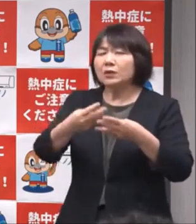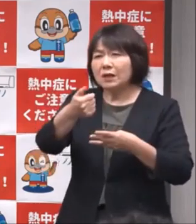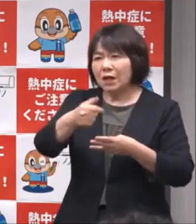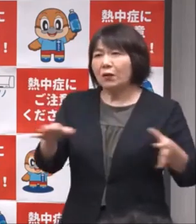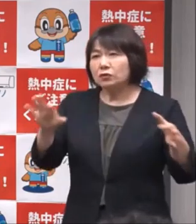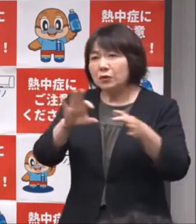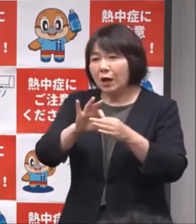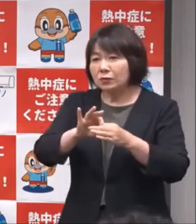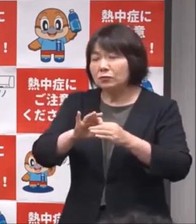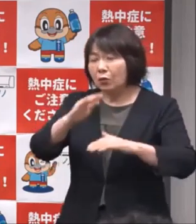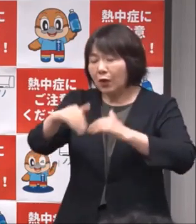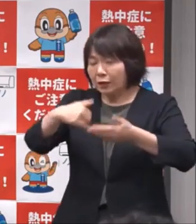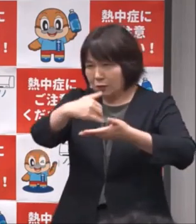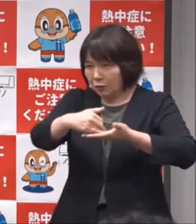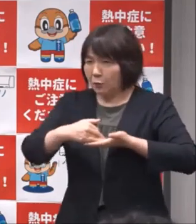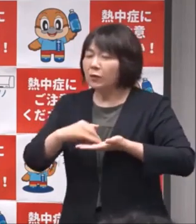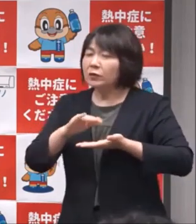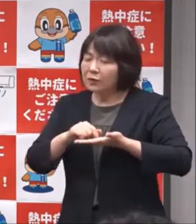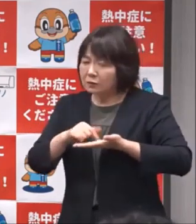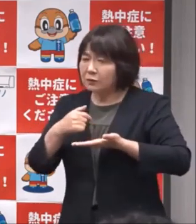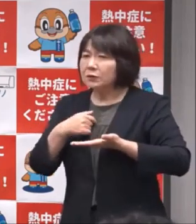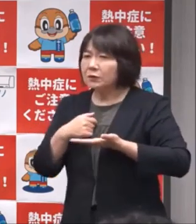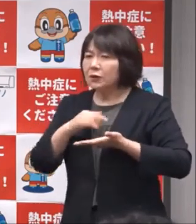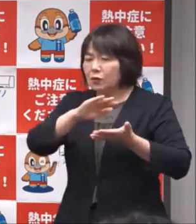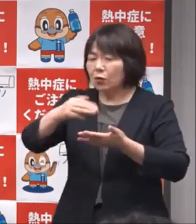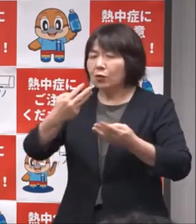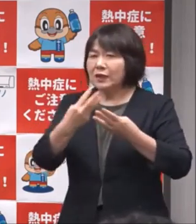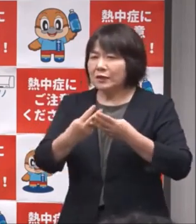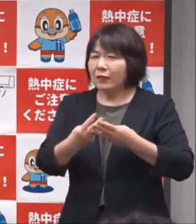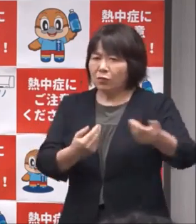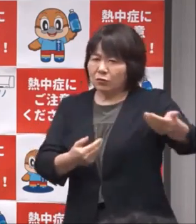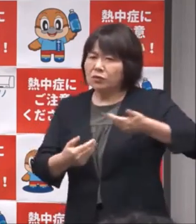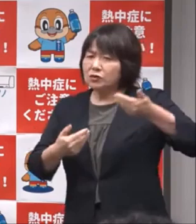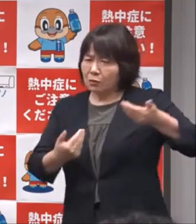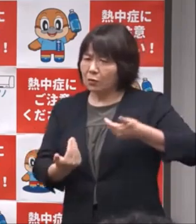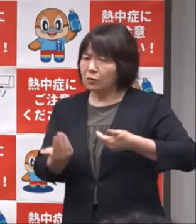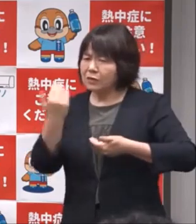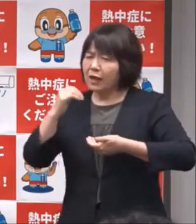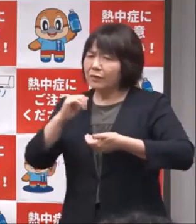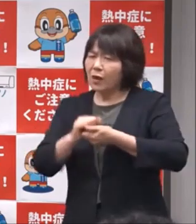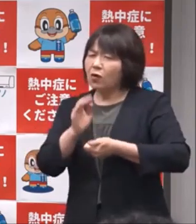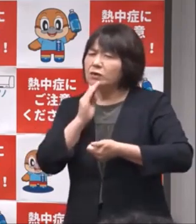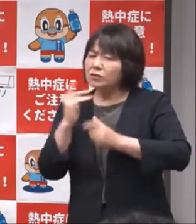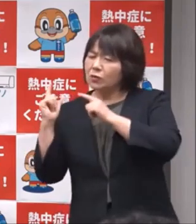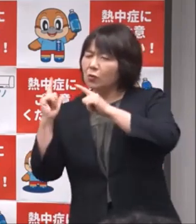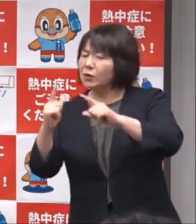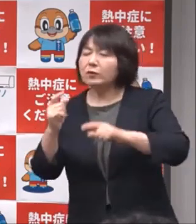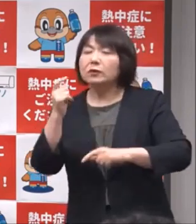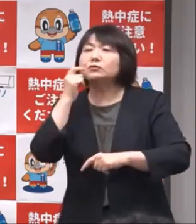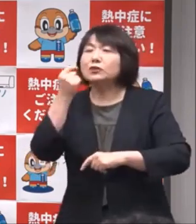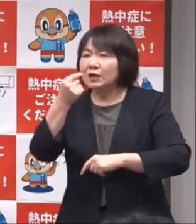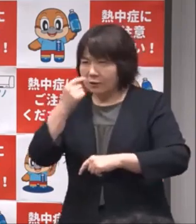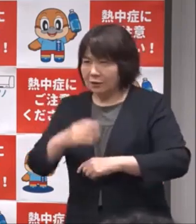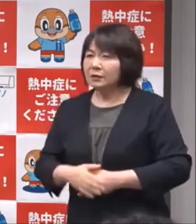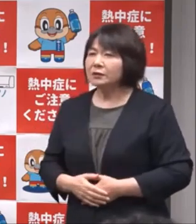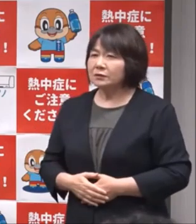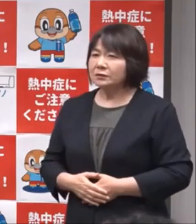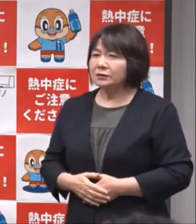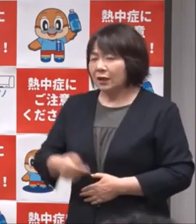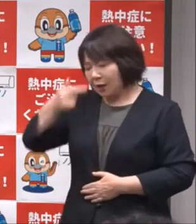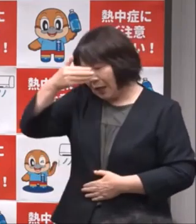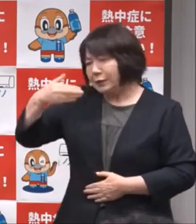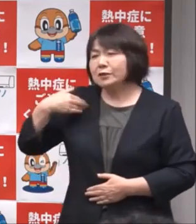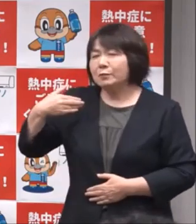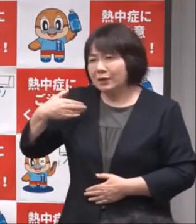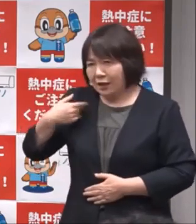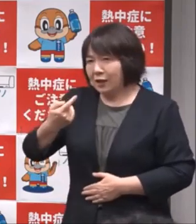っていう前提でお聞きだと思うんですけども、あまりその横田さんの質問の前提を事実として上で答えるのはちょっと難しいところもあるので、承知してない以